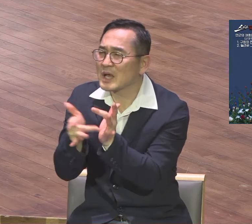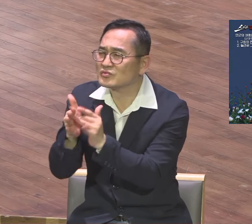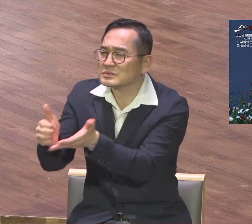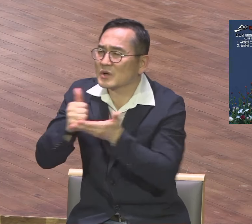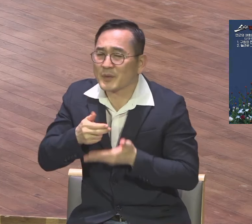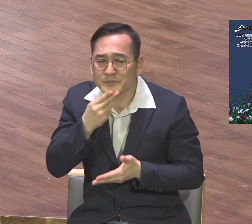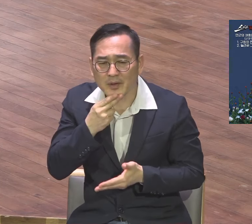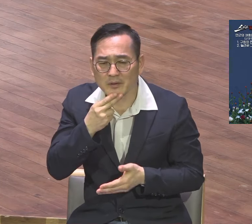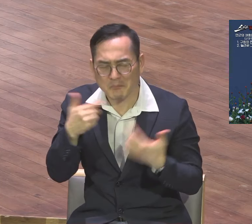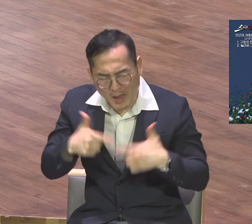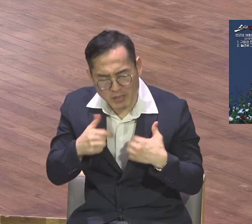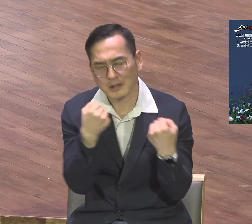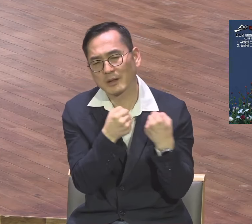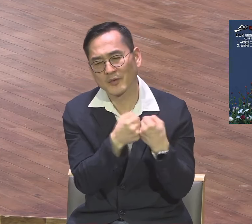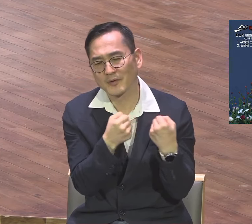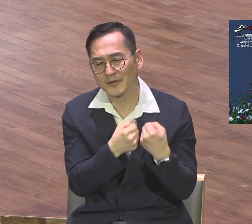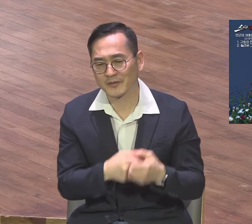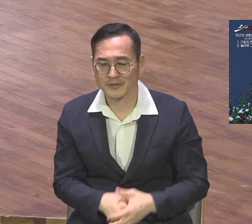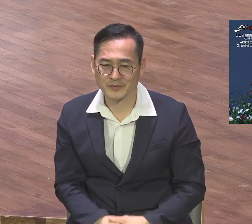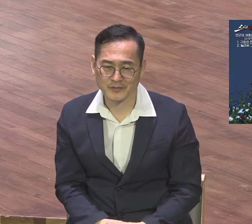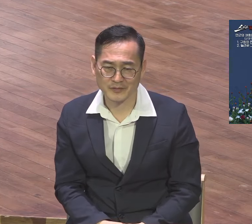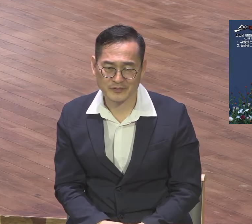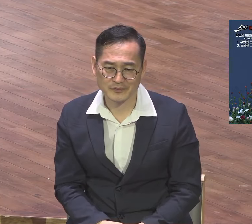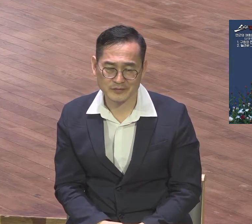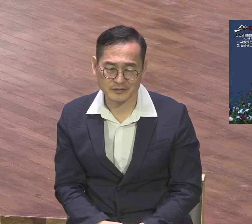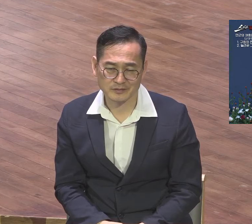교회에서 싸웁니다. 갈등합니다.